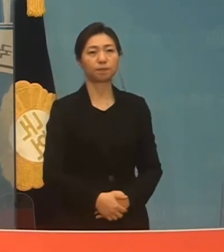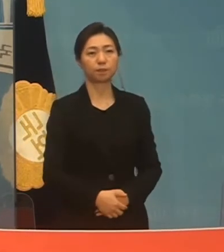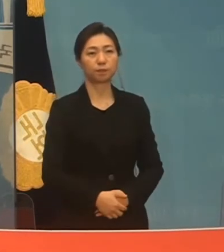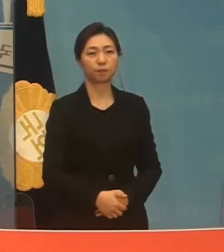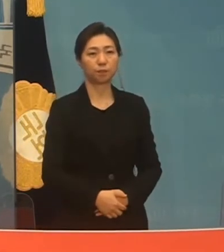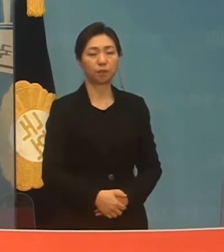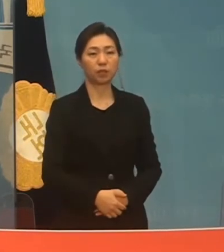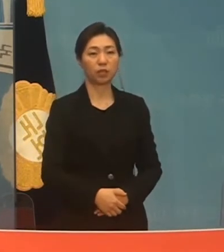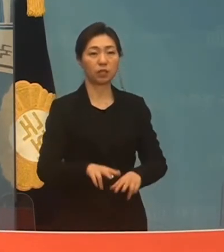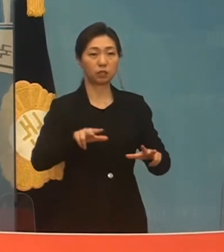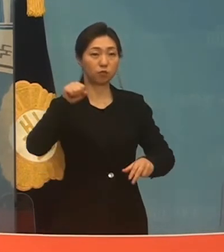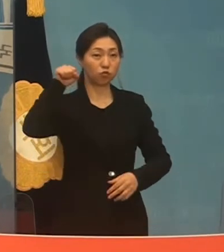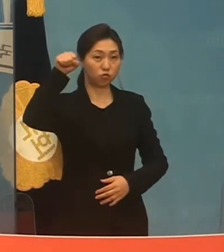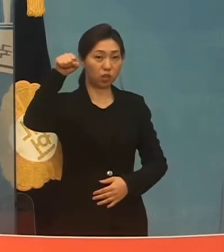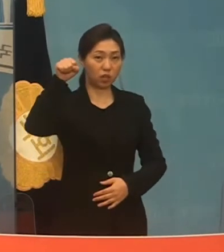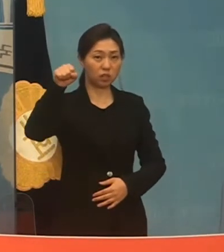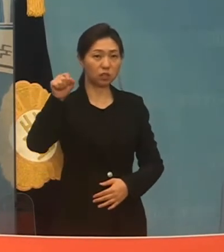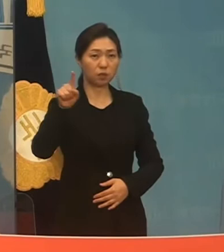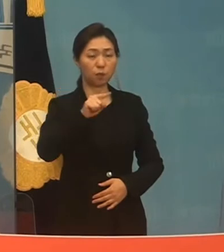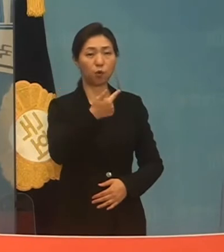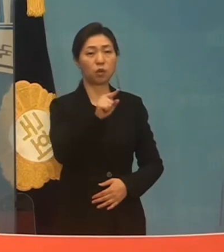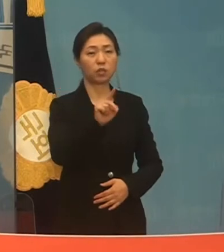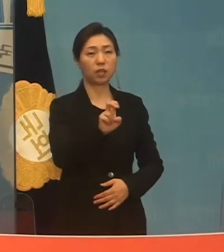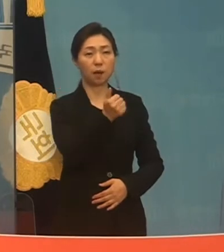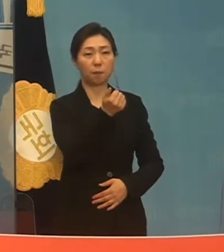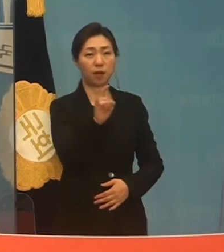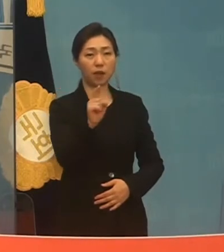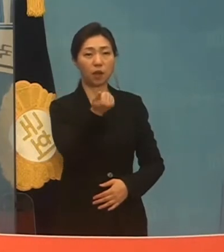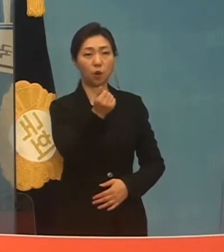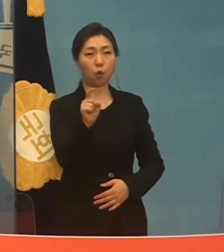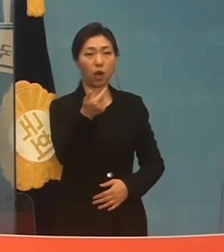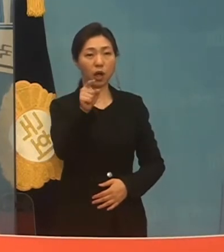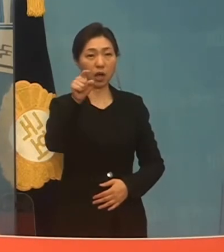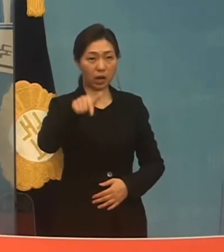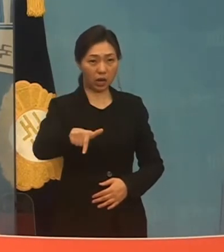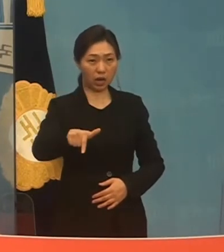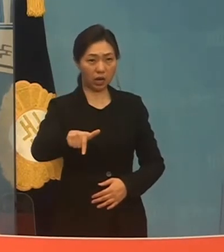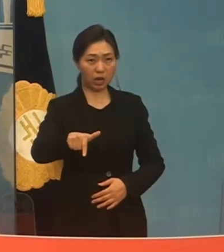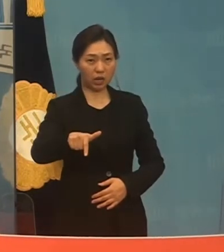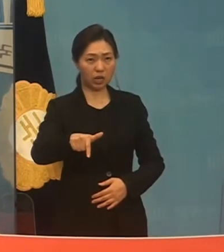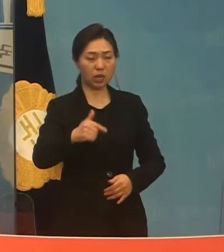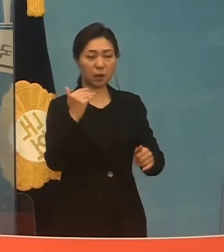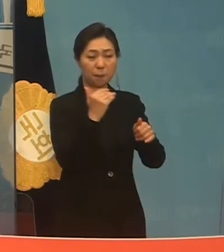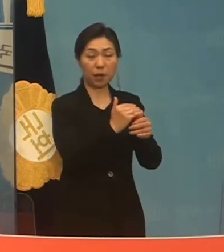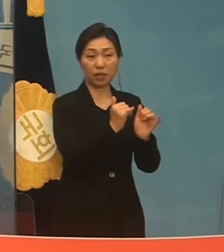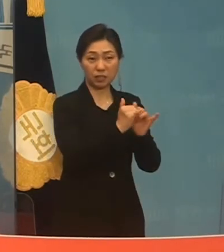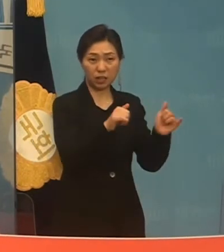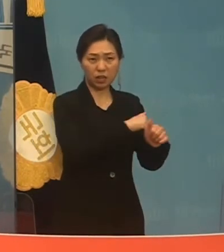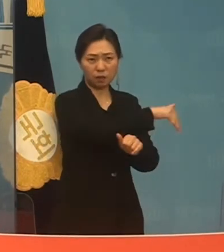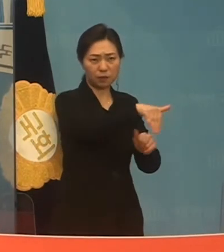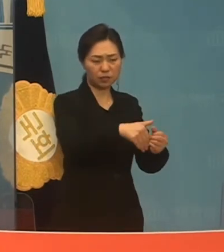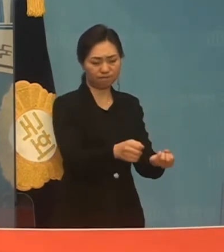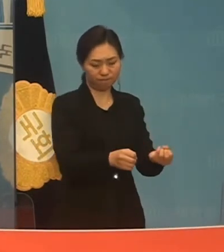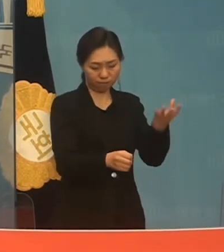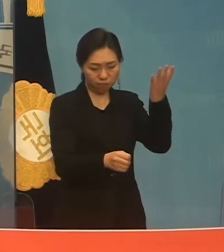이 투쟁은 남해학 비정규직 동지들의 승리로 마무리될 것입니다.